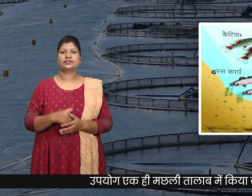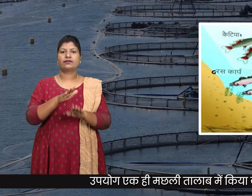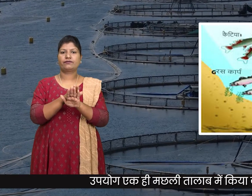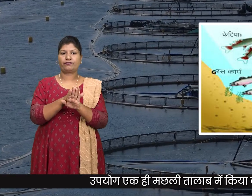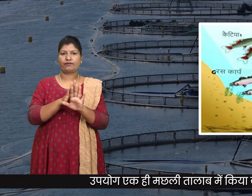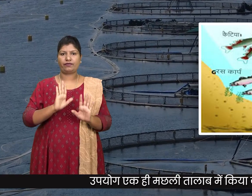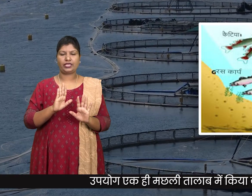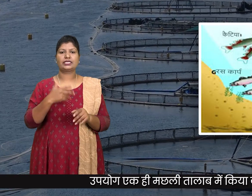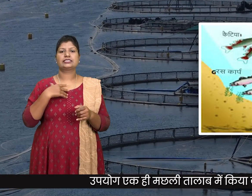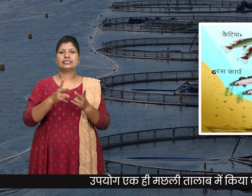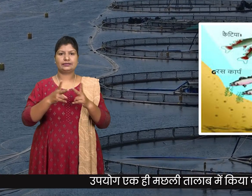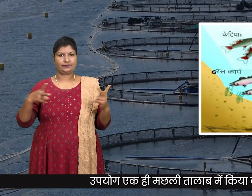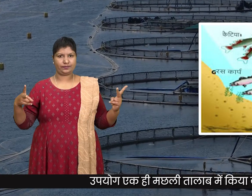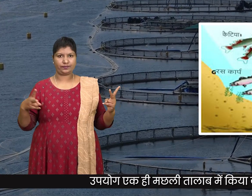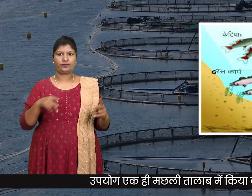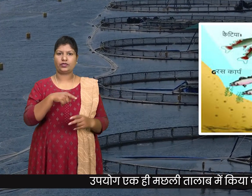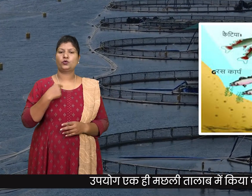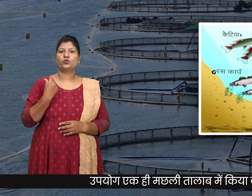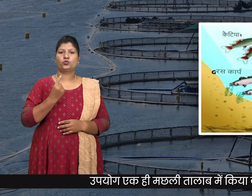उपयोग एक ही मछली तालाब में किया जाता